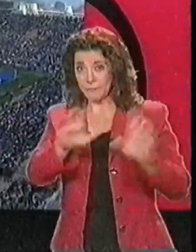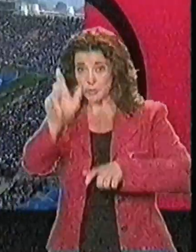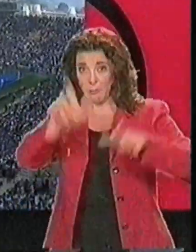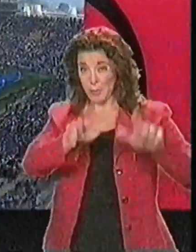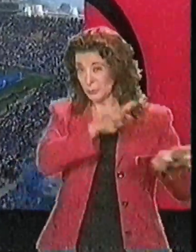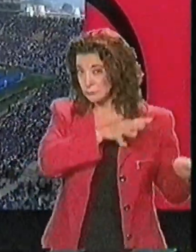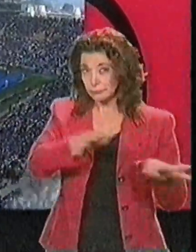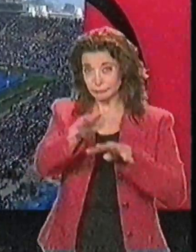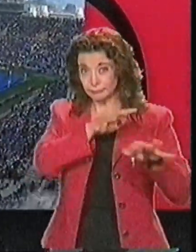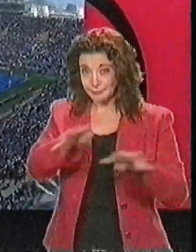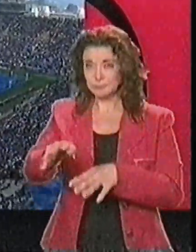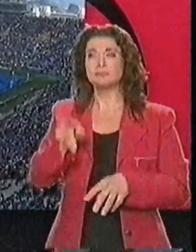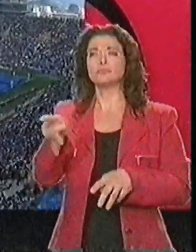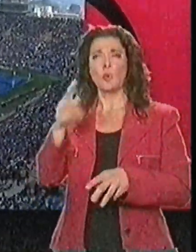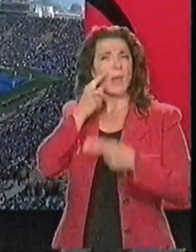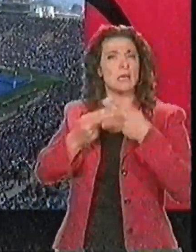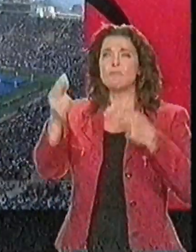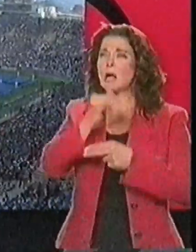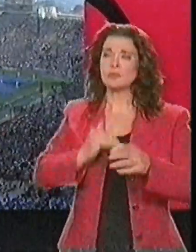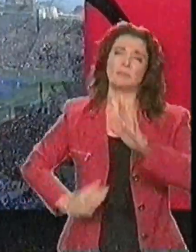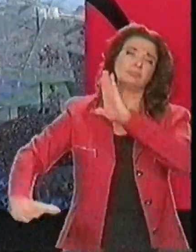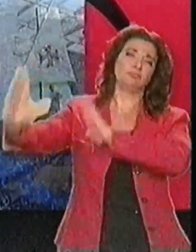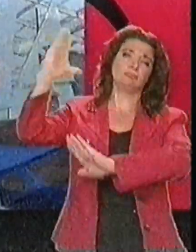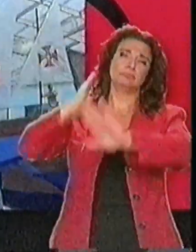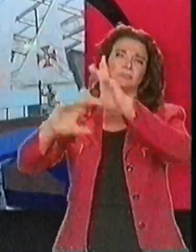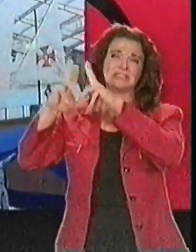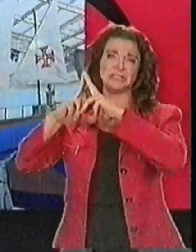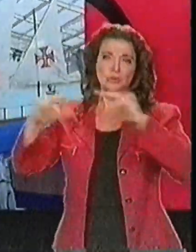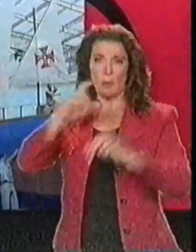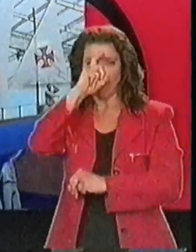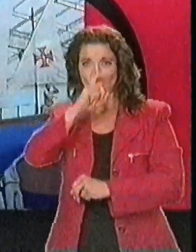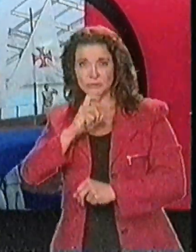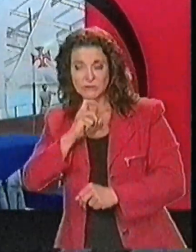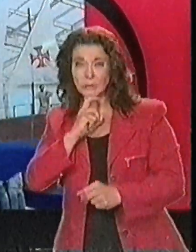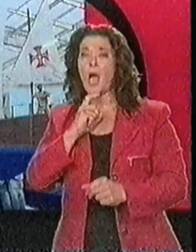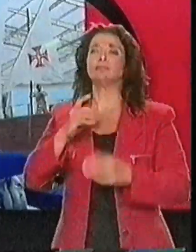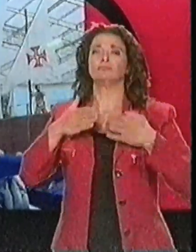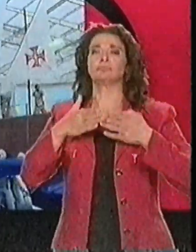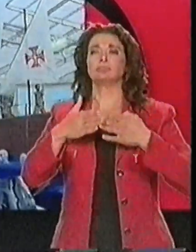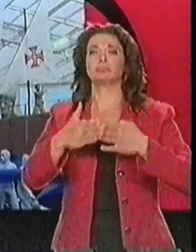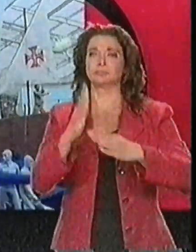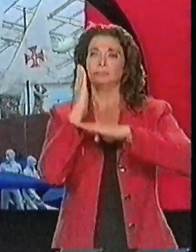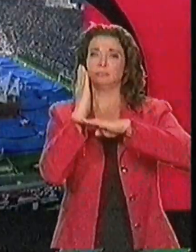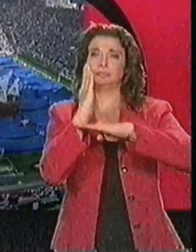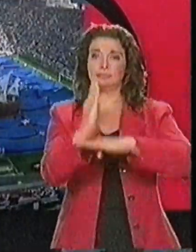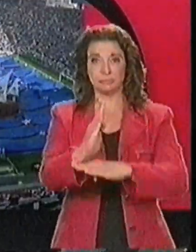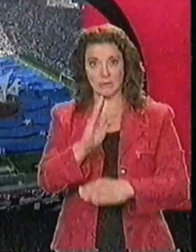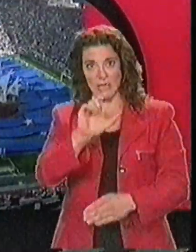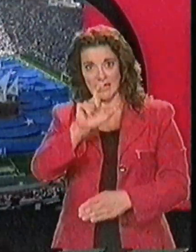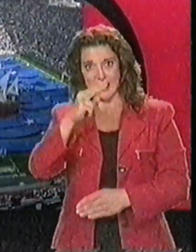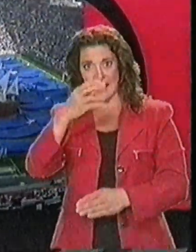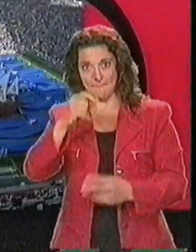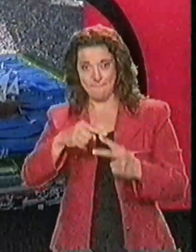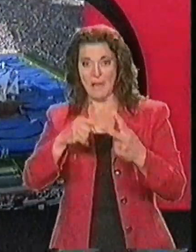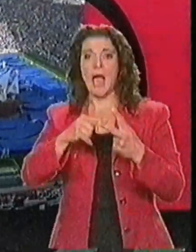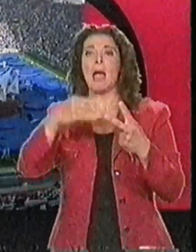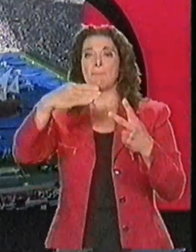portugaise, l'époque des découvertes et des grands navigateurs, Vasco de Gama et autres Magellan.